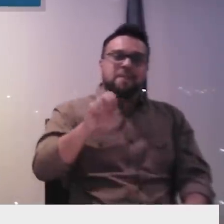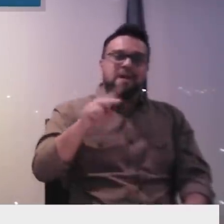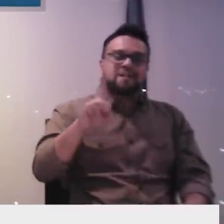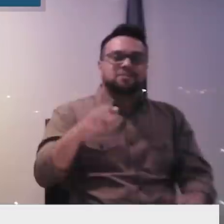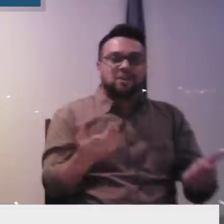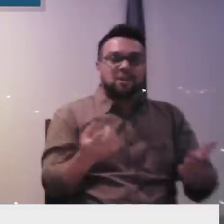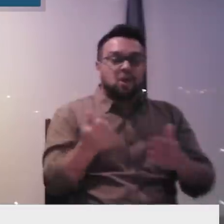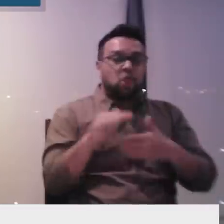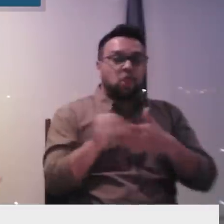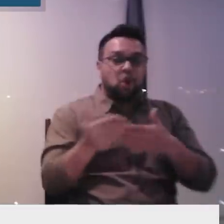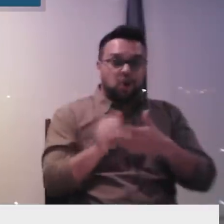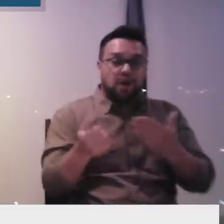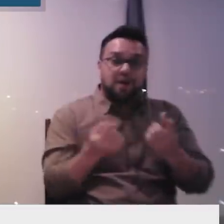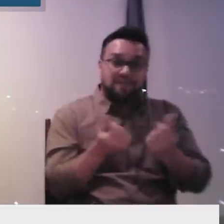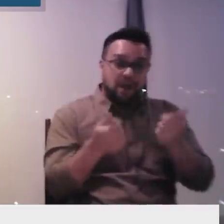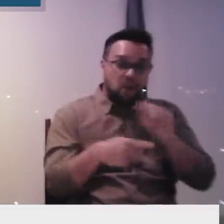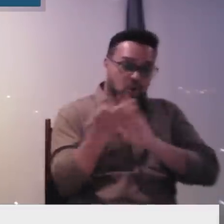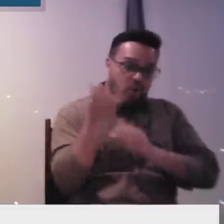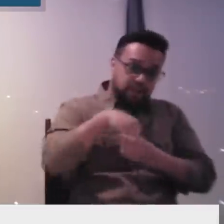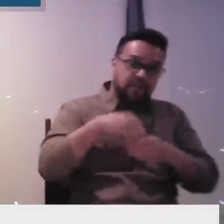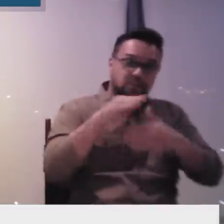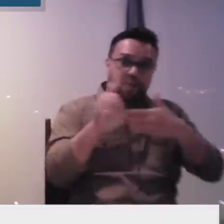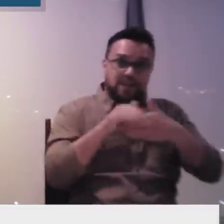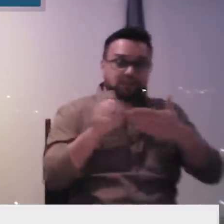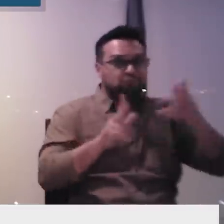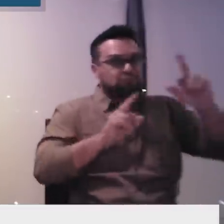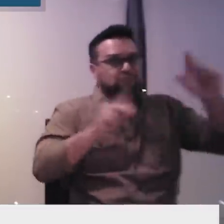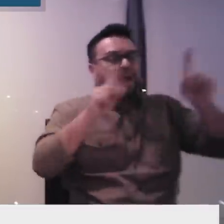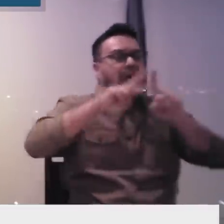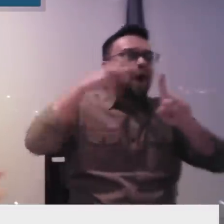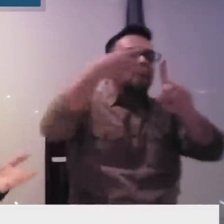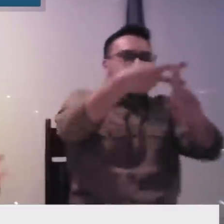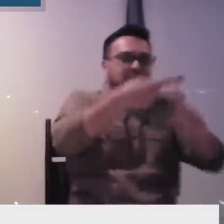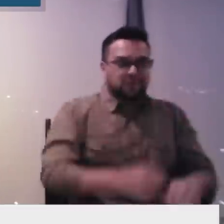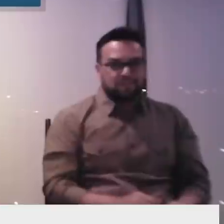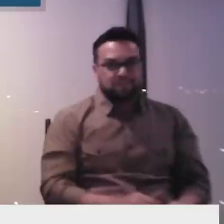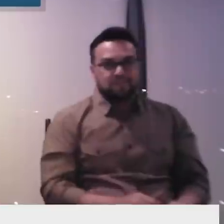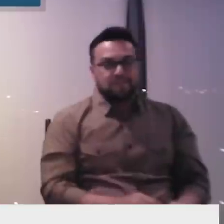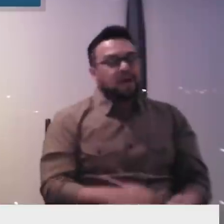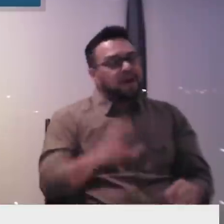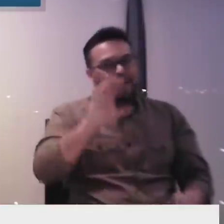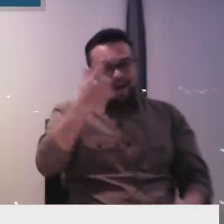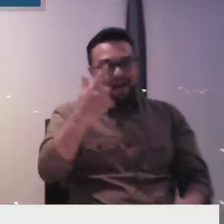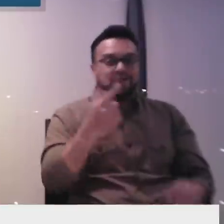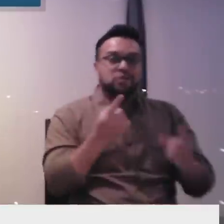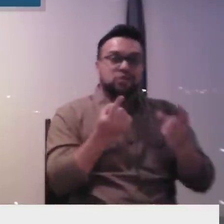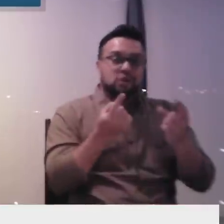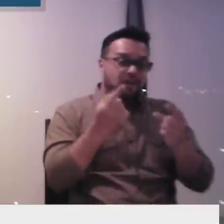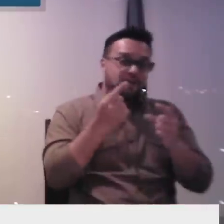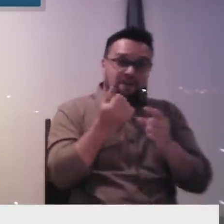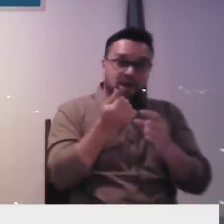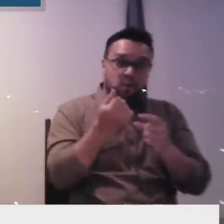preço do dólar aqui no Brasil tem outro, aumentou o dólar aqui, ou aumentou o Brent lá fora, automaticamente aumenta o preço do